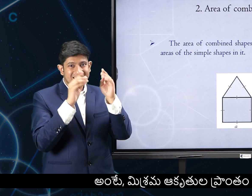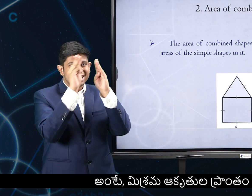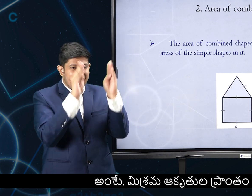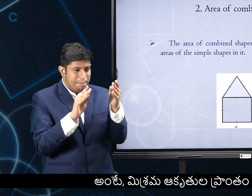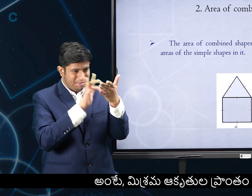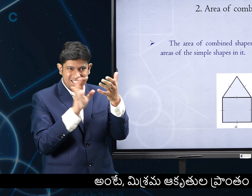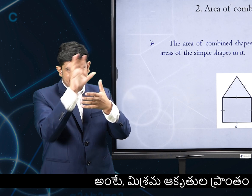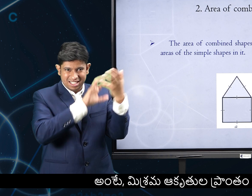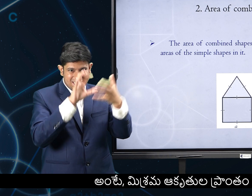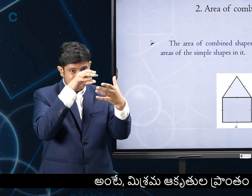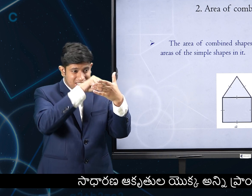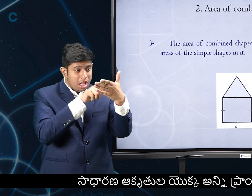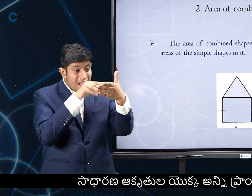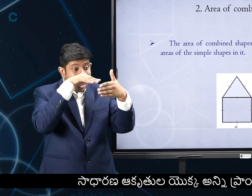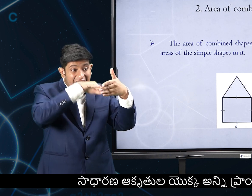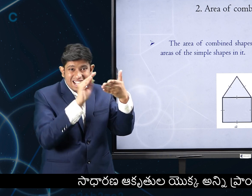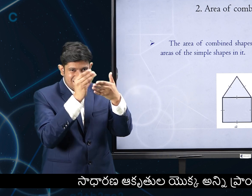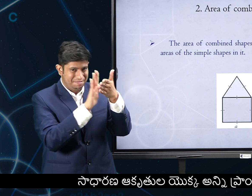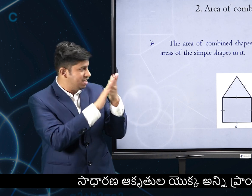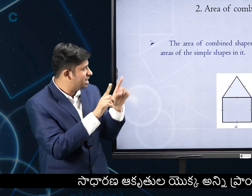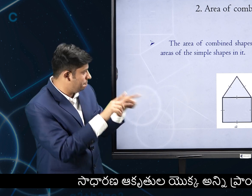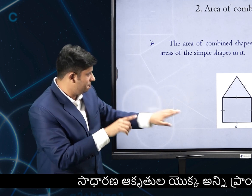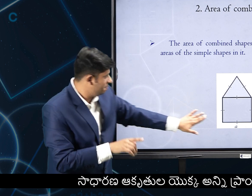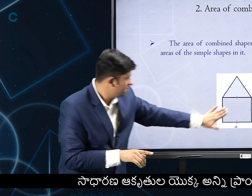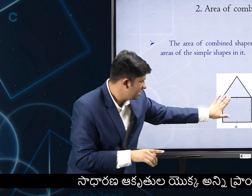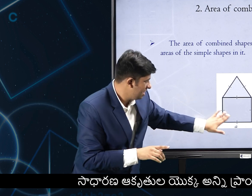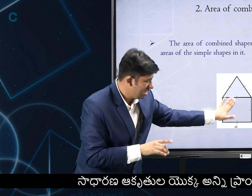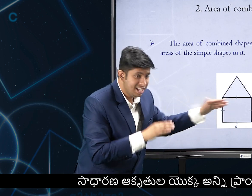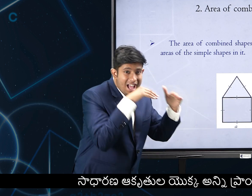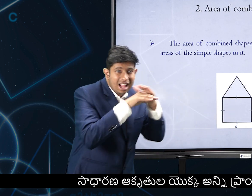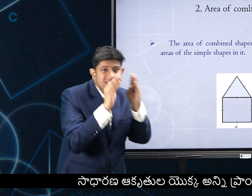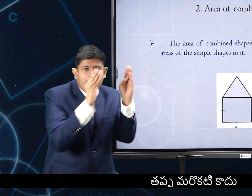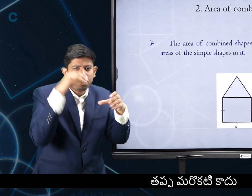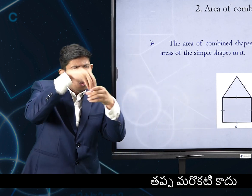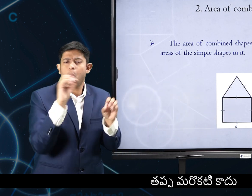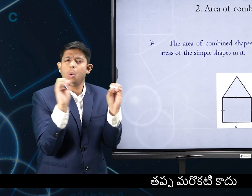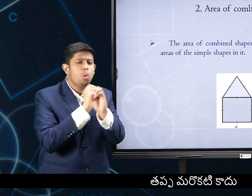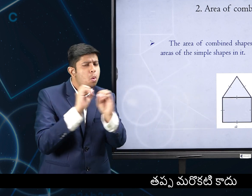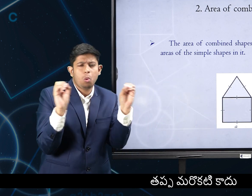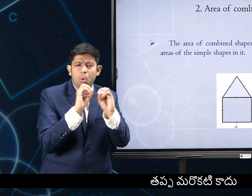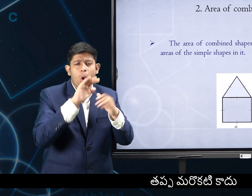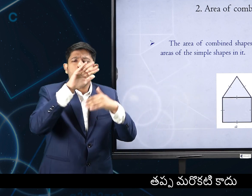ప్రాంతం దానిలోని సాధారణ ఆకృతుల యొక్క అన్ని ప్రాంతాల మొత్తం తప్ప మరొకటి కాదు.